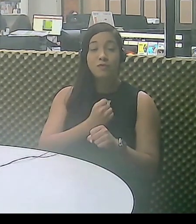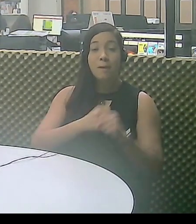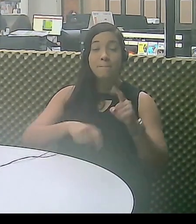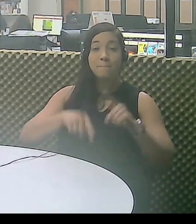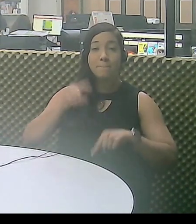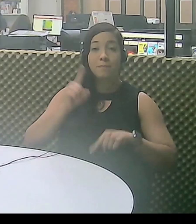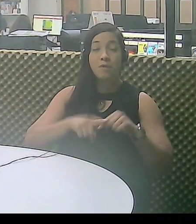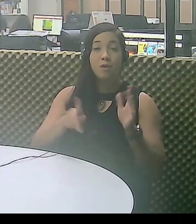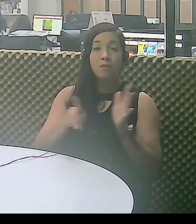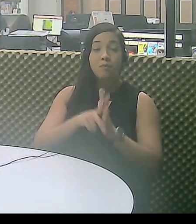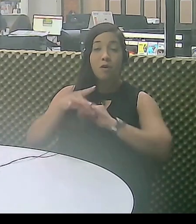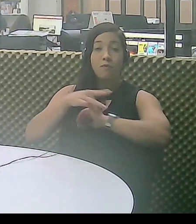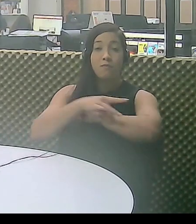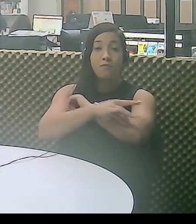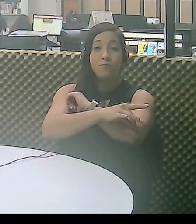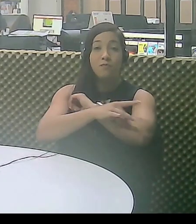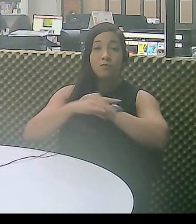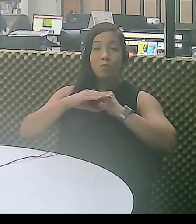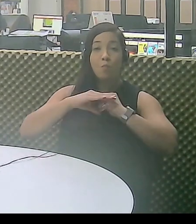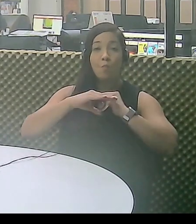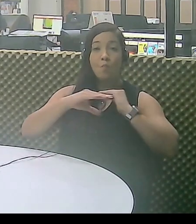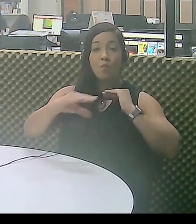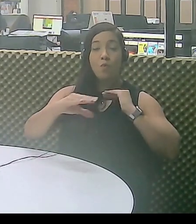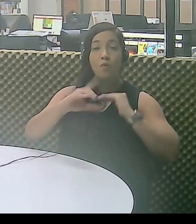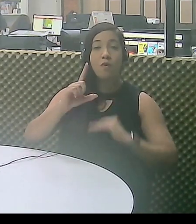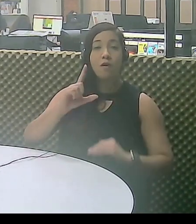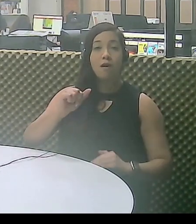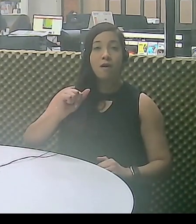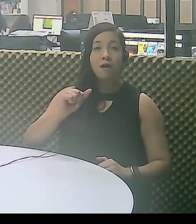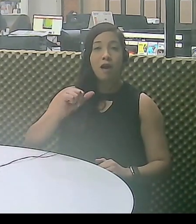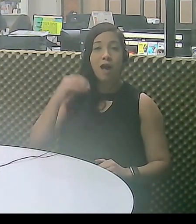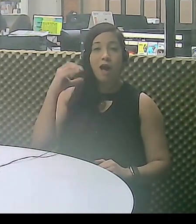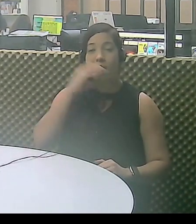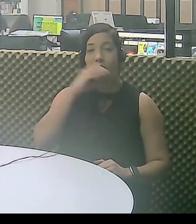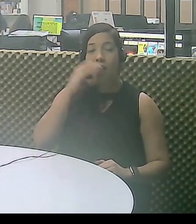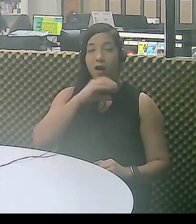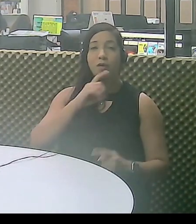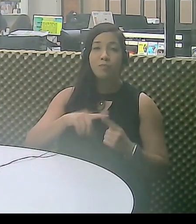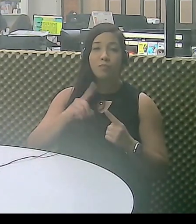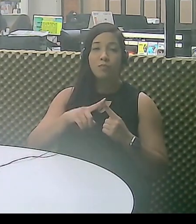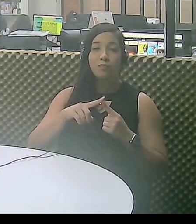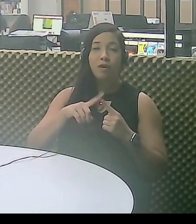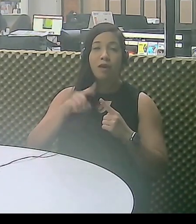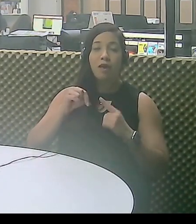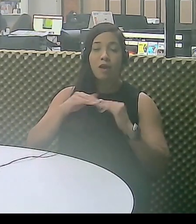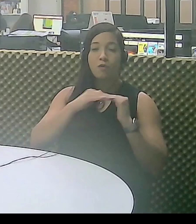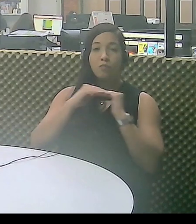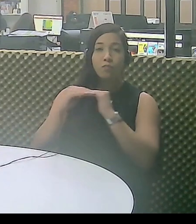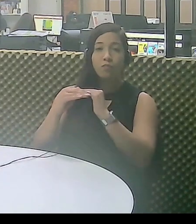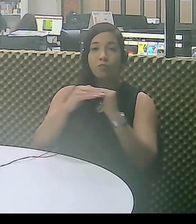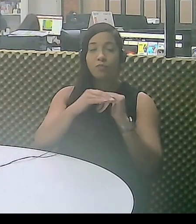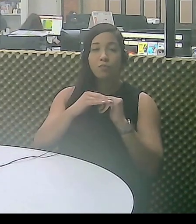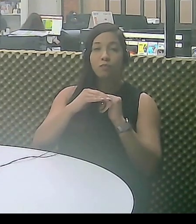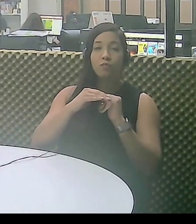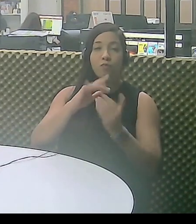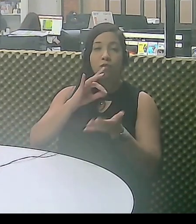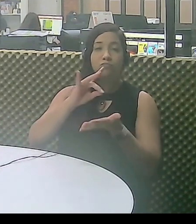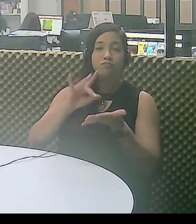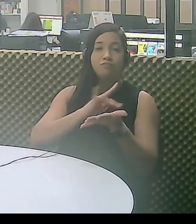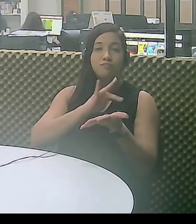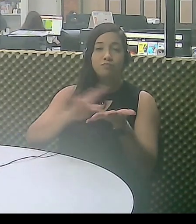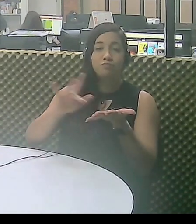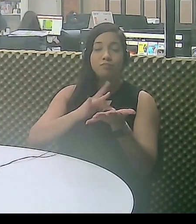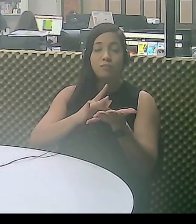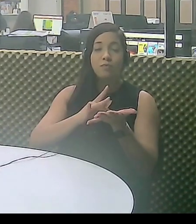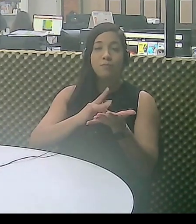material asfáltico, piso Lisonda, e é considerada quadra rápida por ter uma superfície que gera menor atrito. O local